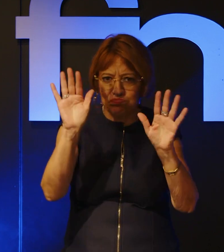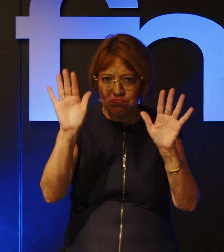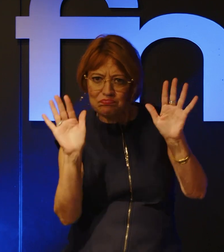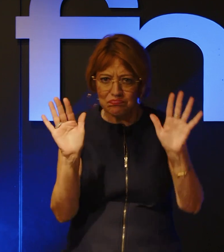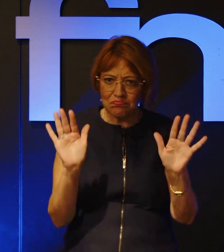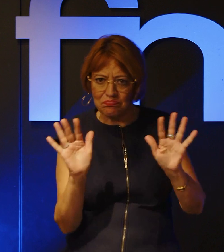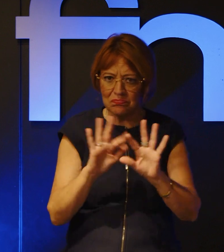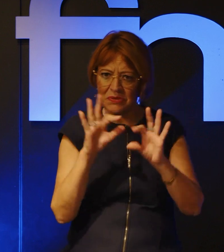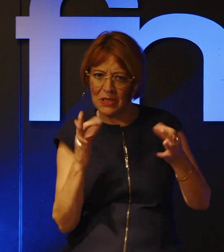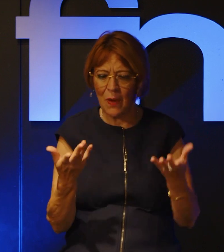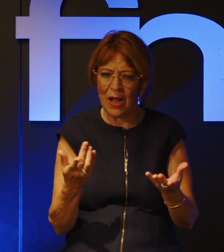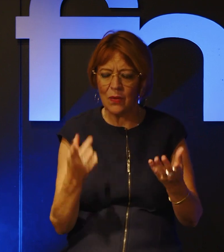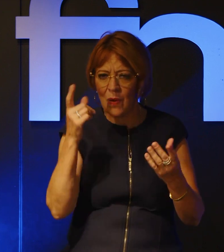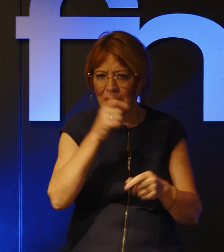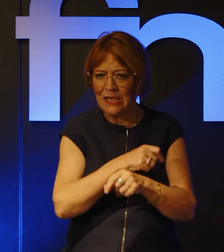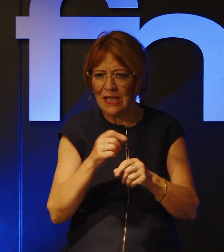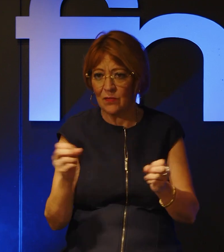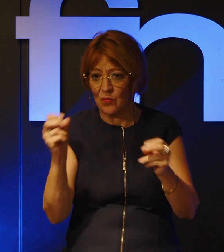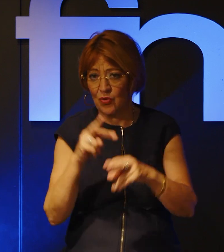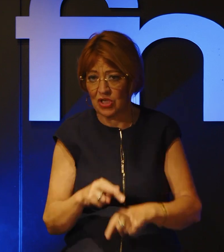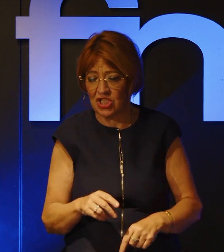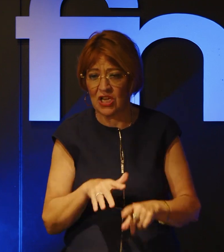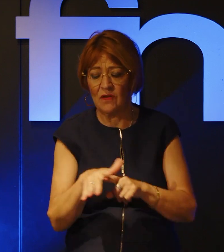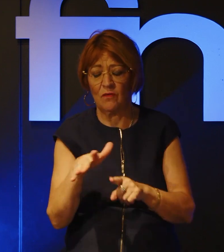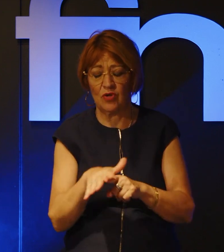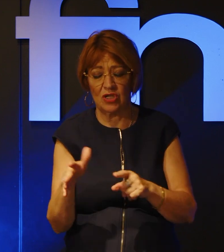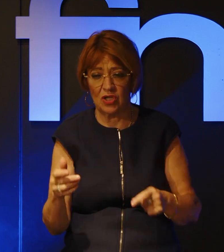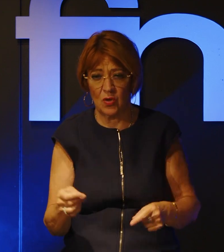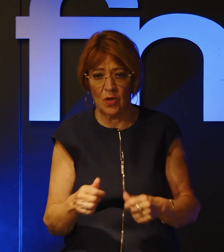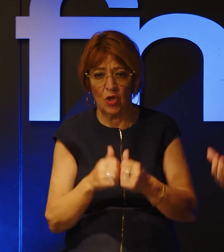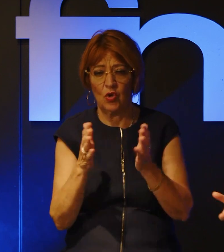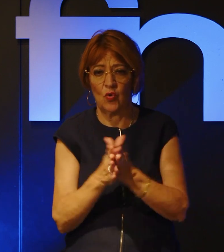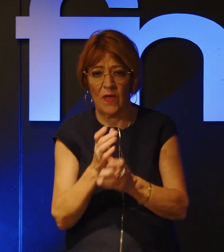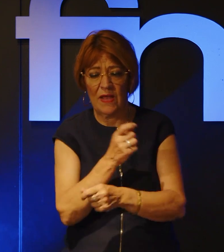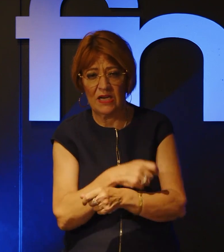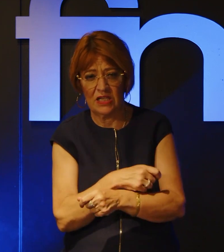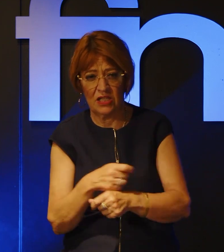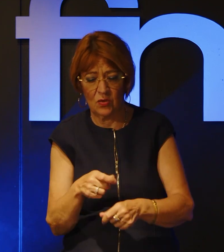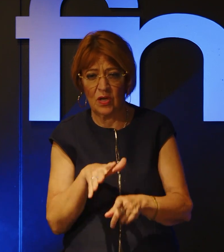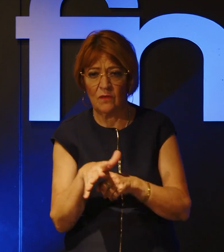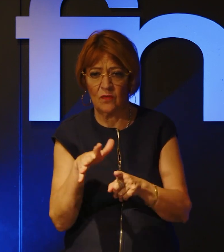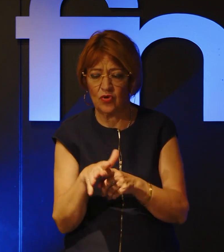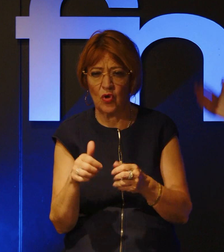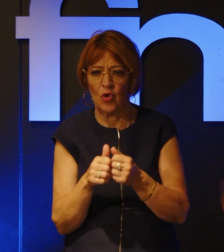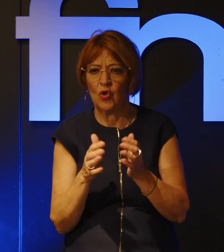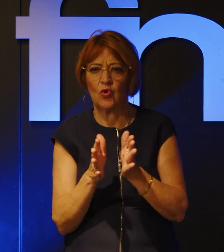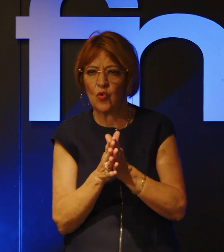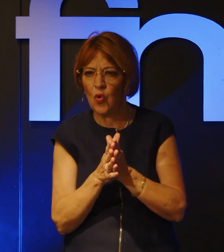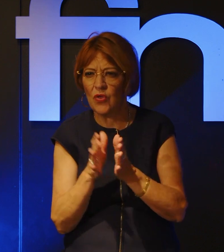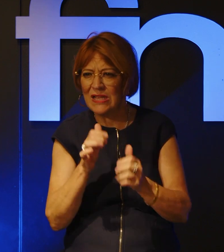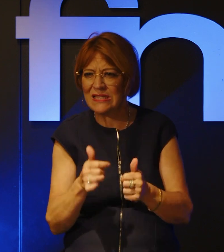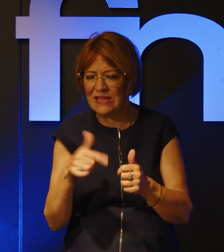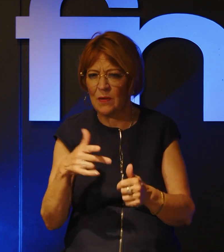arquiteto Modernista que influenciou toda uma arquitetura que influenciou todo um Subúrbio que nós